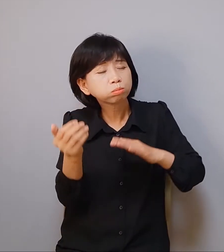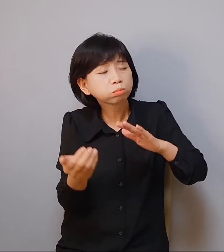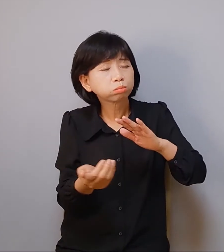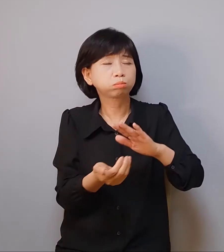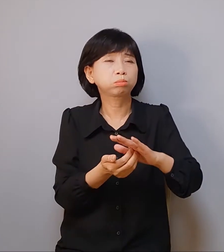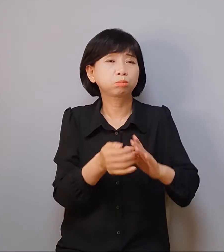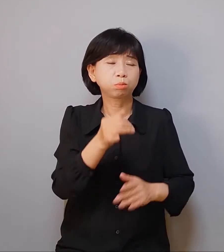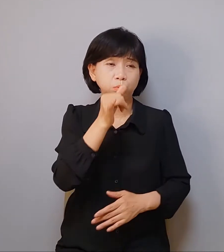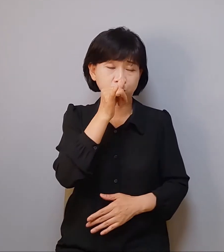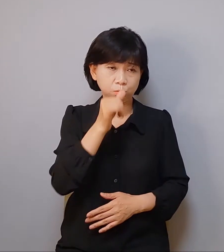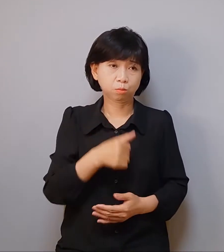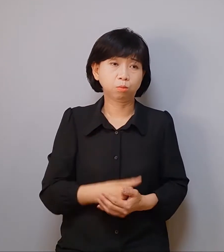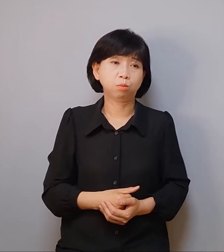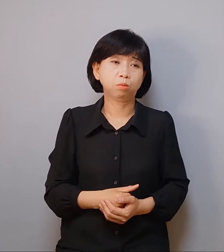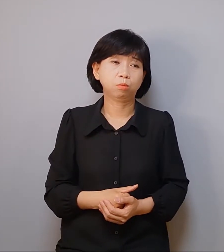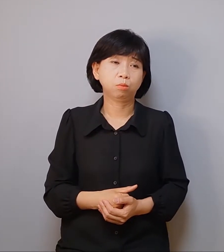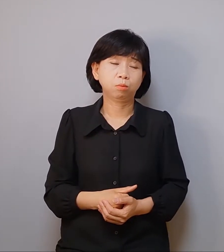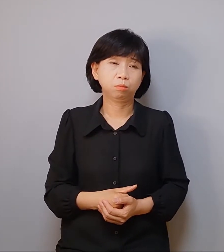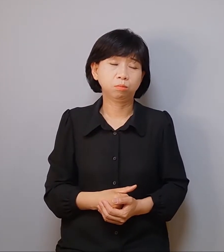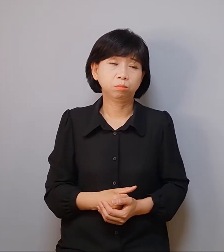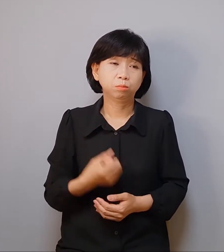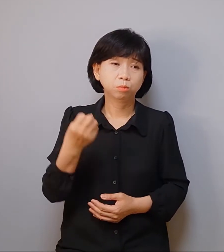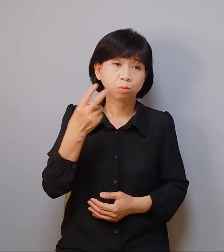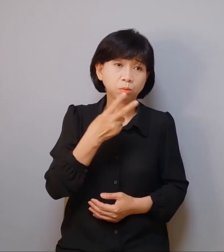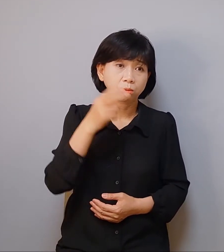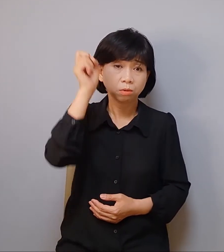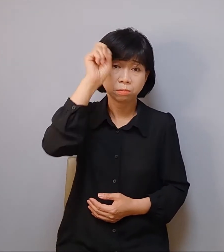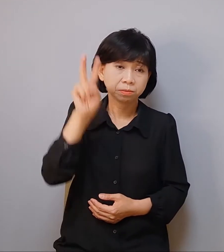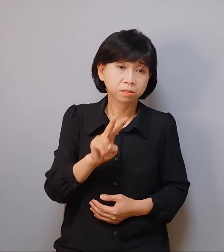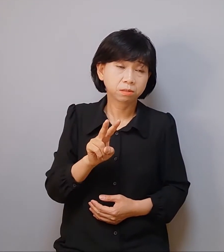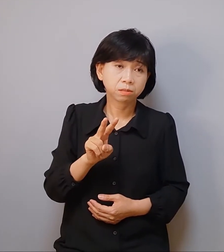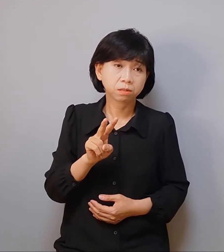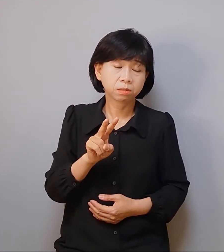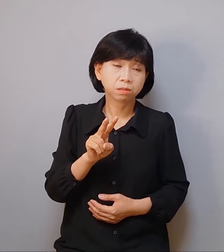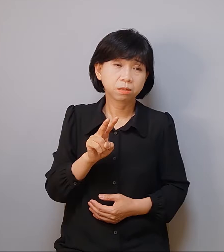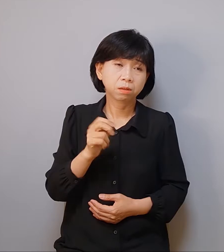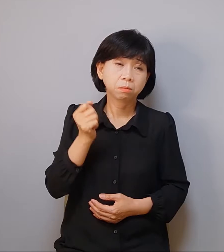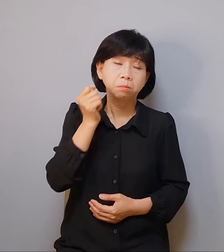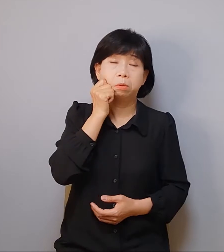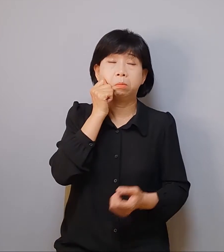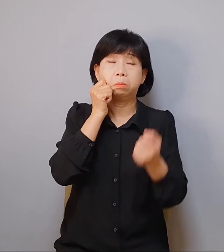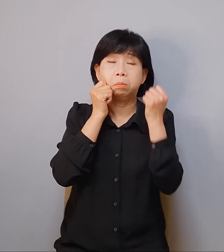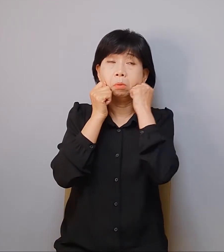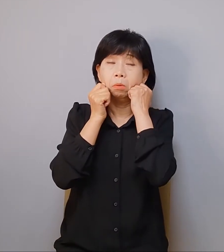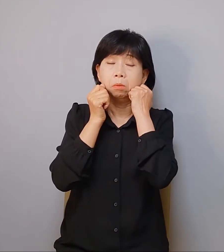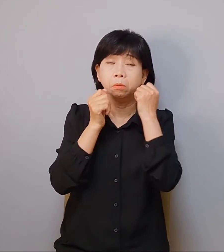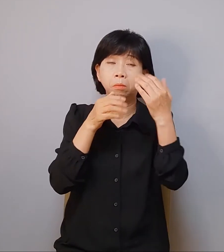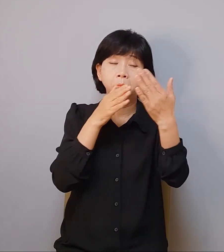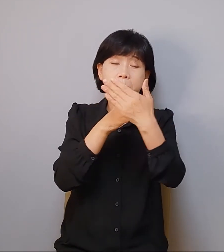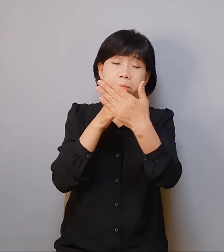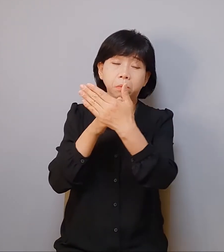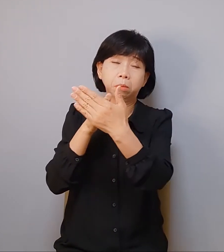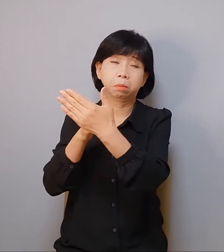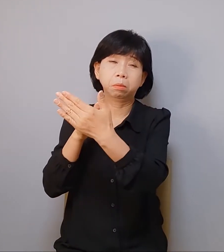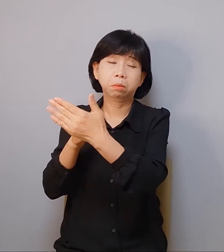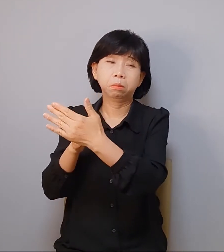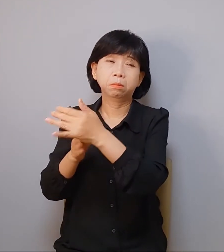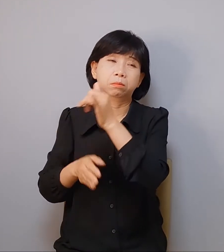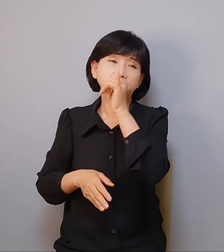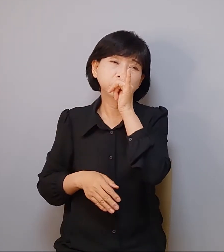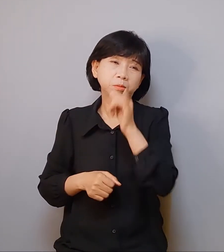잘 풀릴 줄 알았는데 살다 보니 때로는 일이 꼬일 때가, 우리 마음대로 안 될